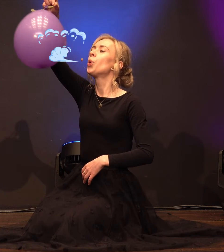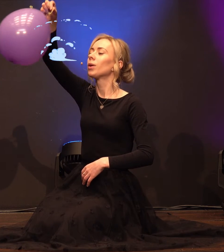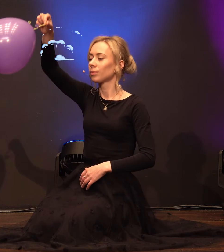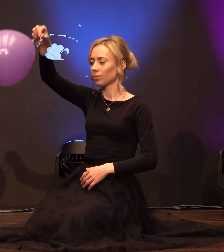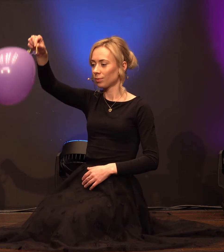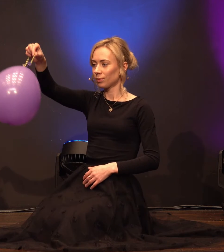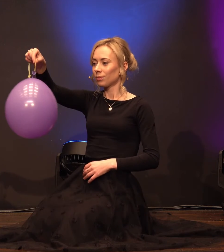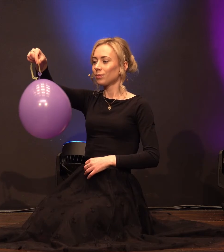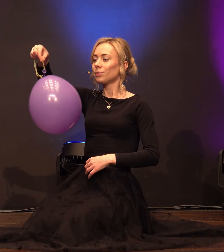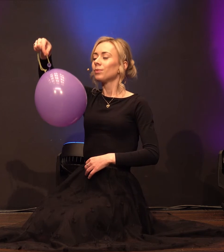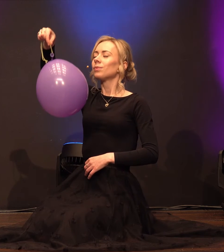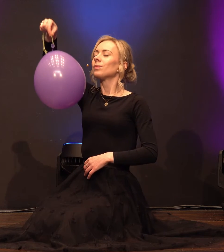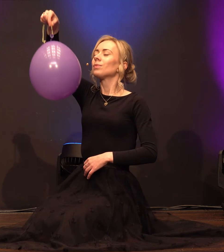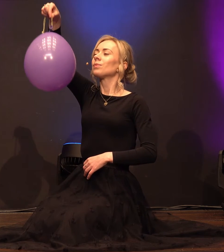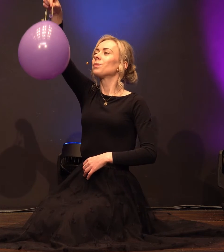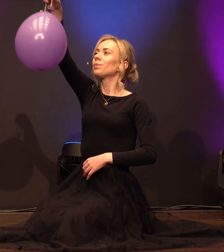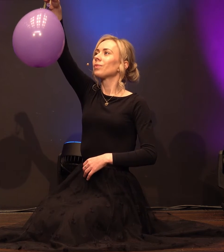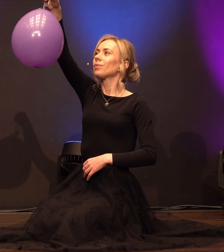dmuchamy. Głęboki wdech.